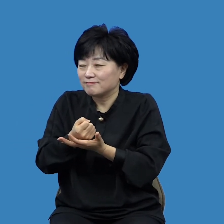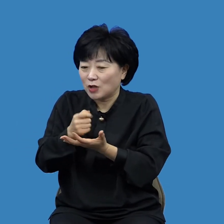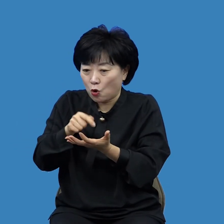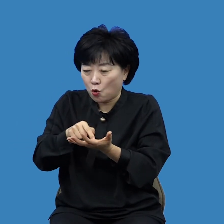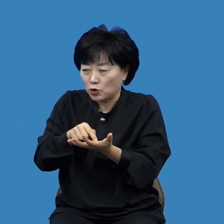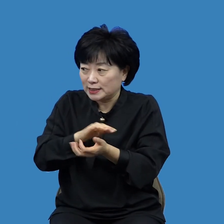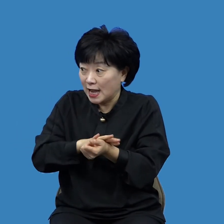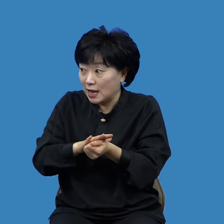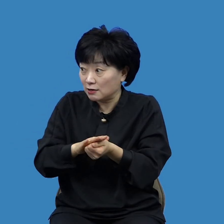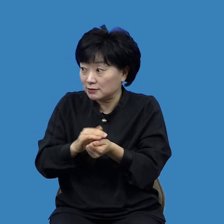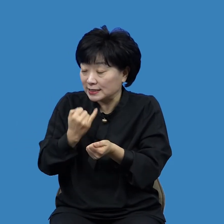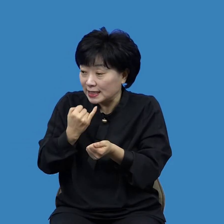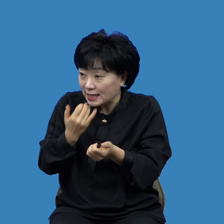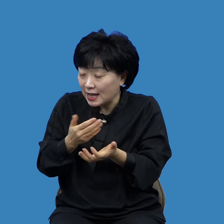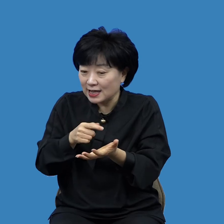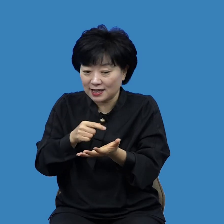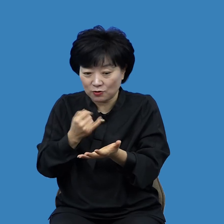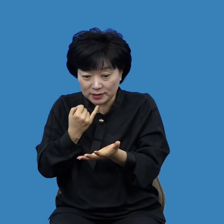잘 있을까?